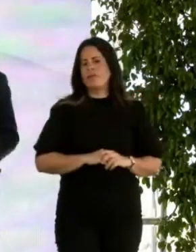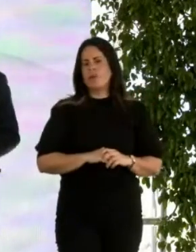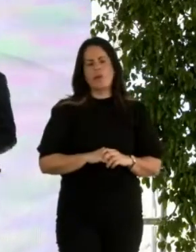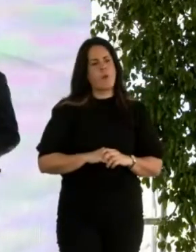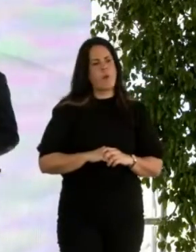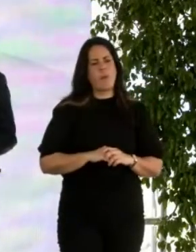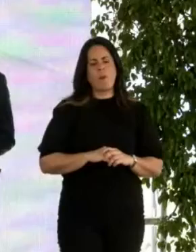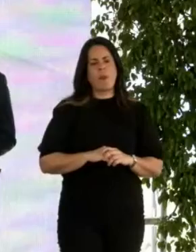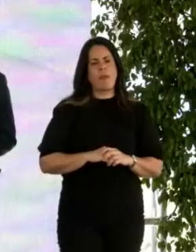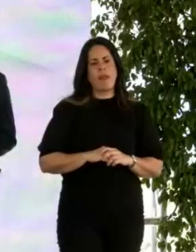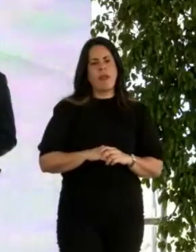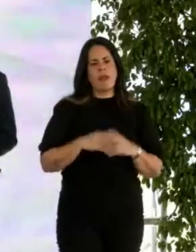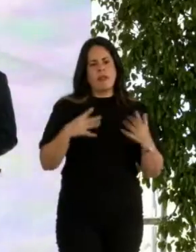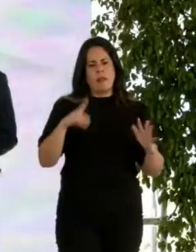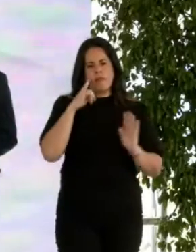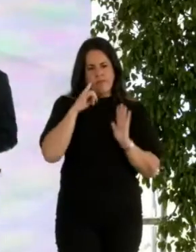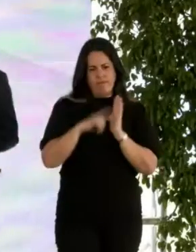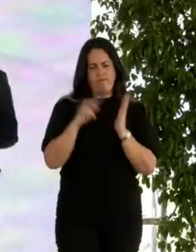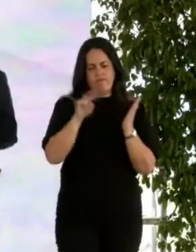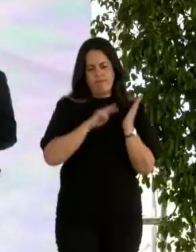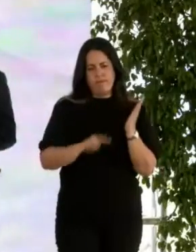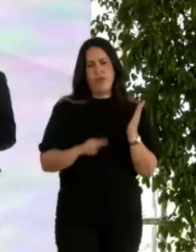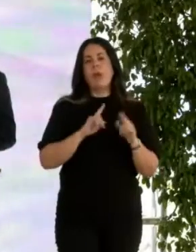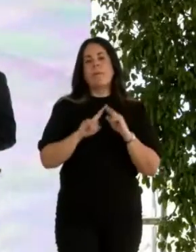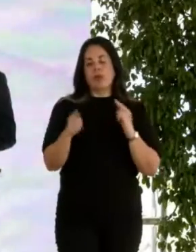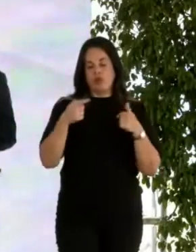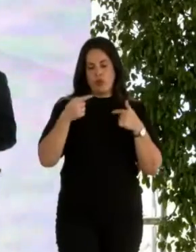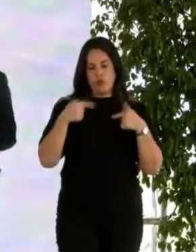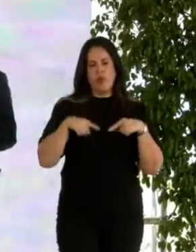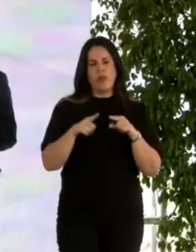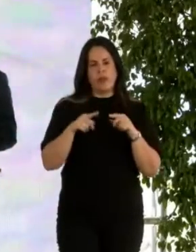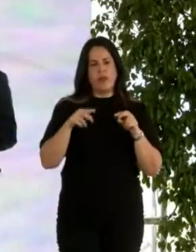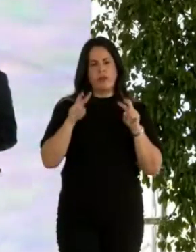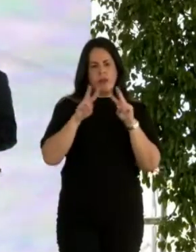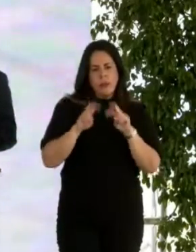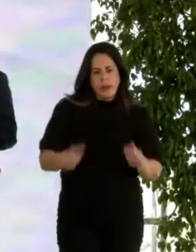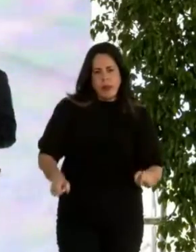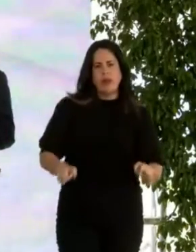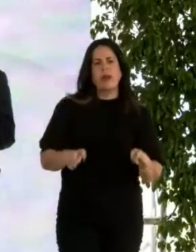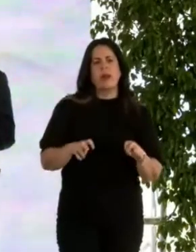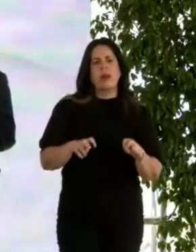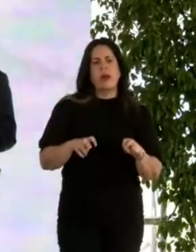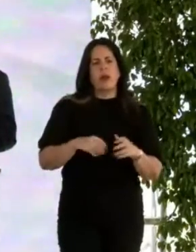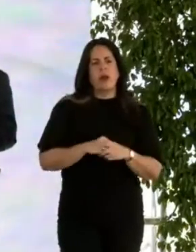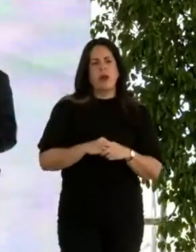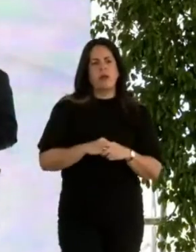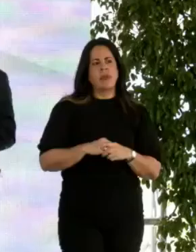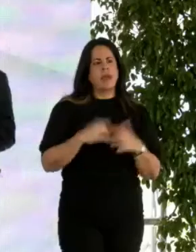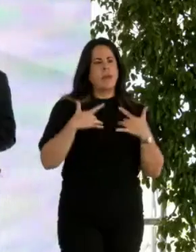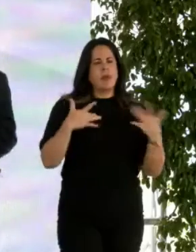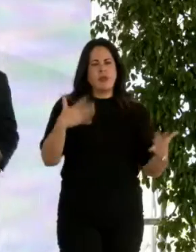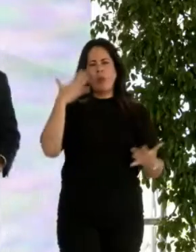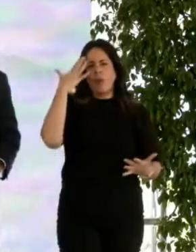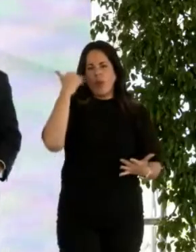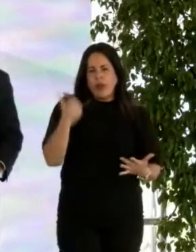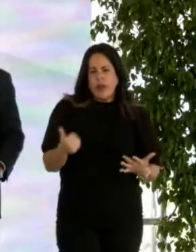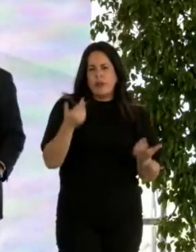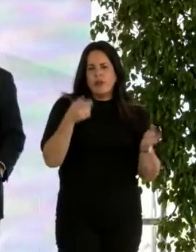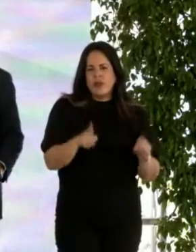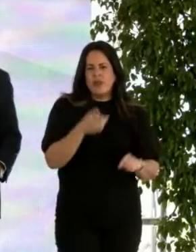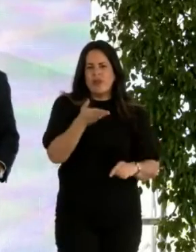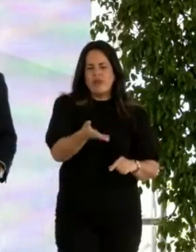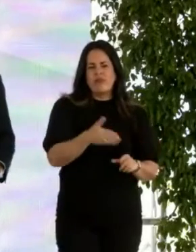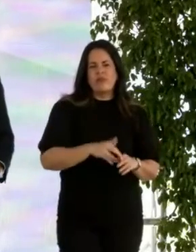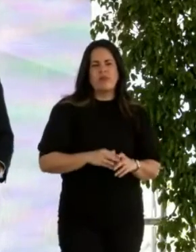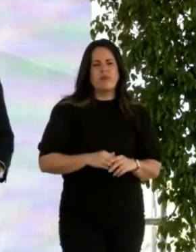pues he visto reseñado. Pero se está investigando precisamente cuál es el motivo, por qué ha sucedido